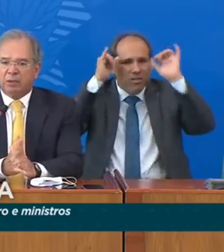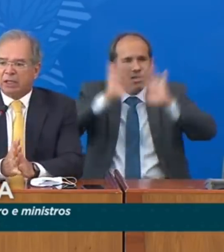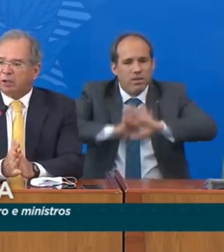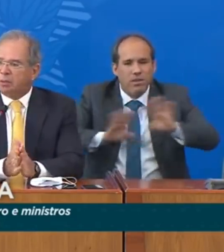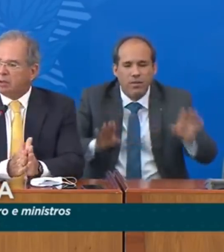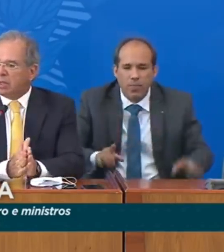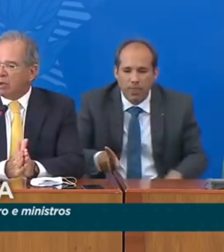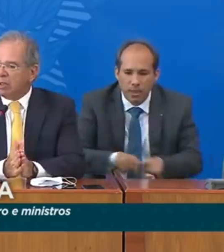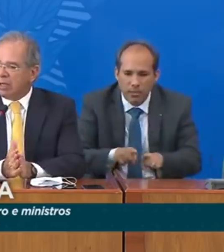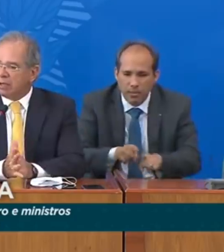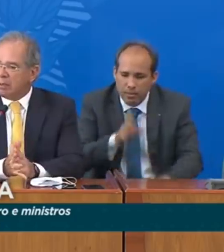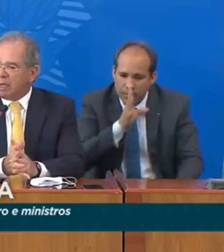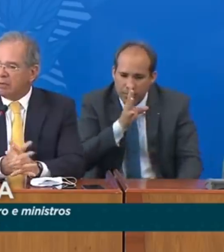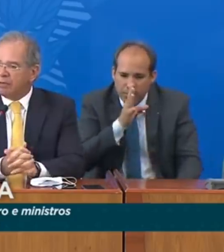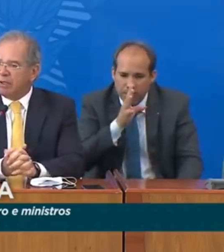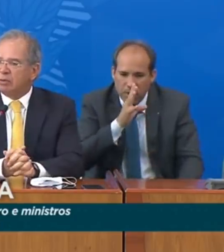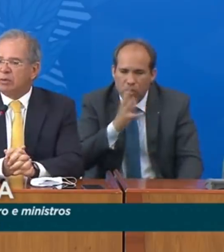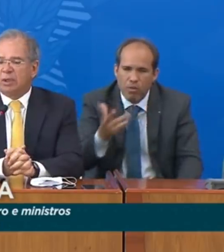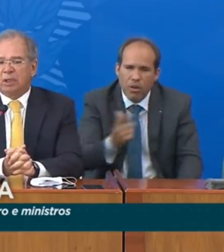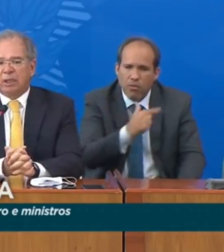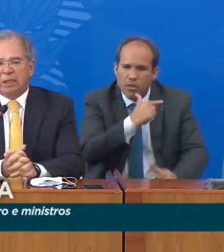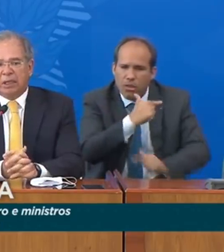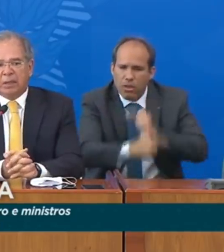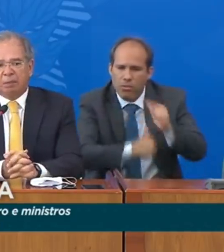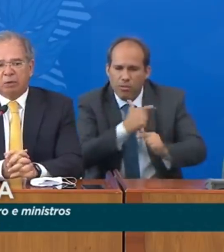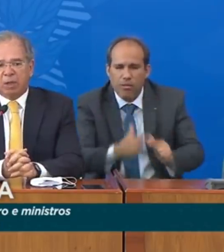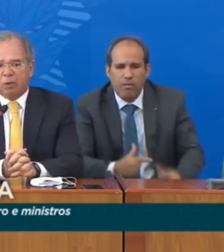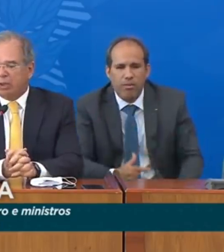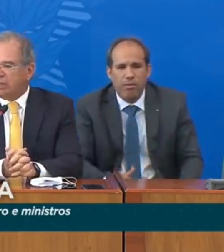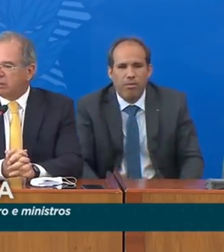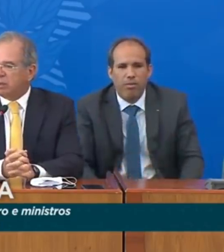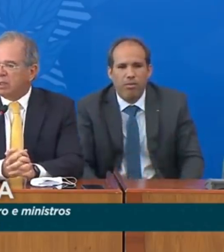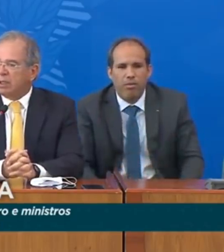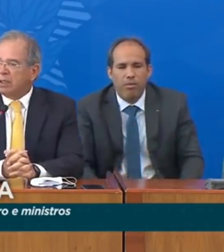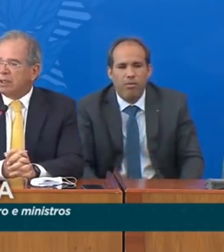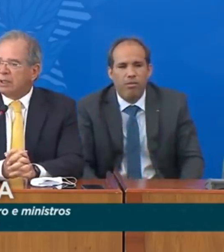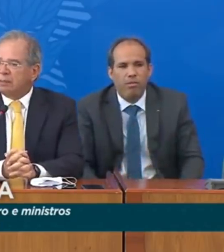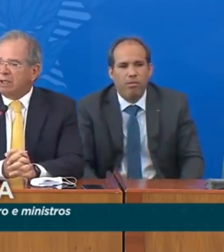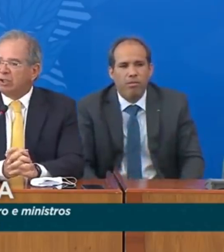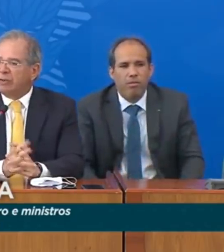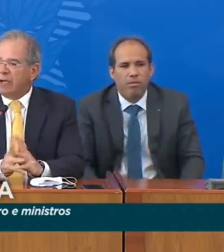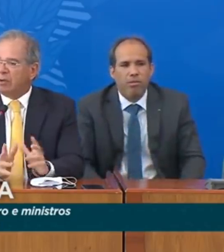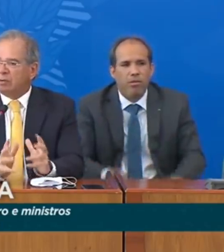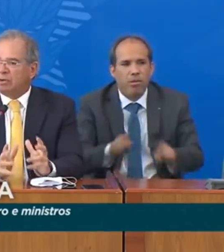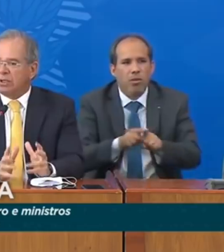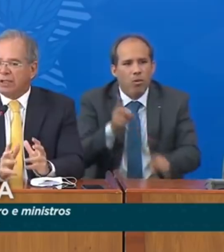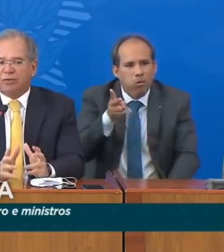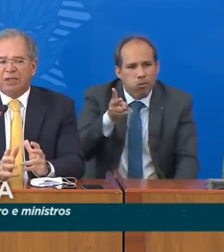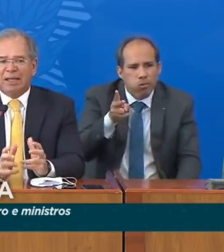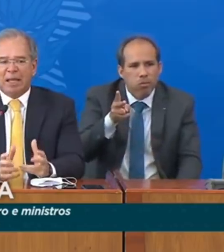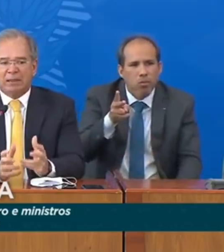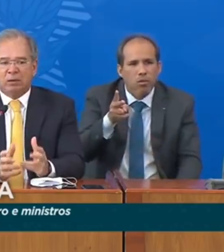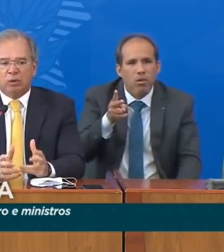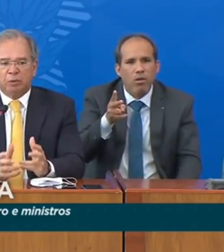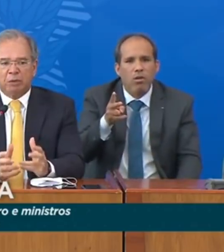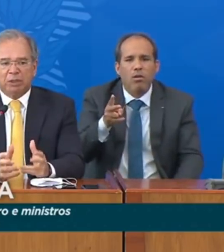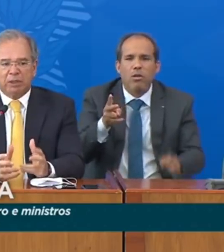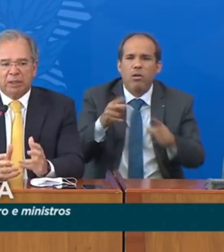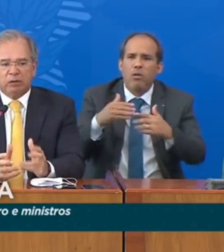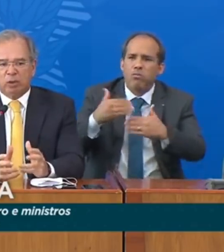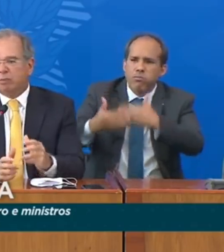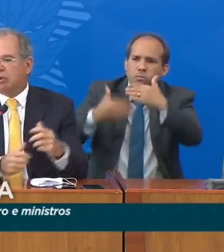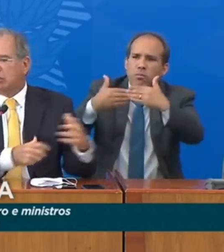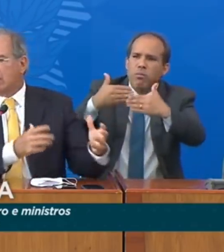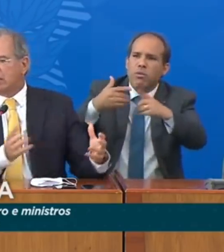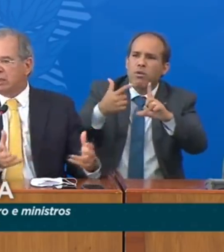a admiração pelo extraordinário trabalho feito pelos caminhoneiros, mantiveram os sinais vitais da economia